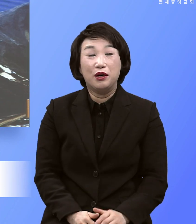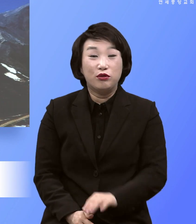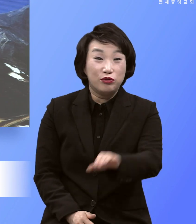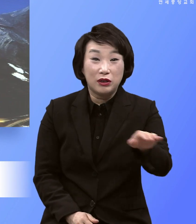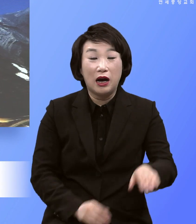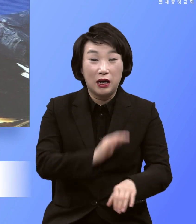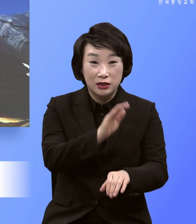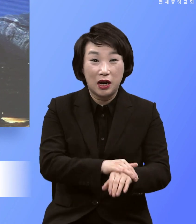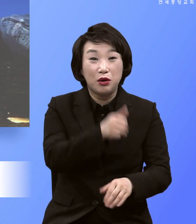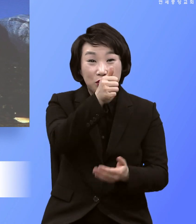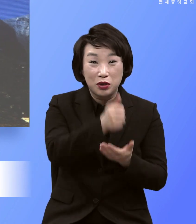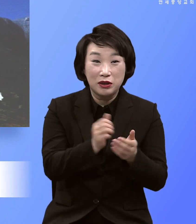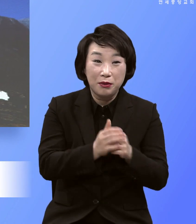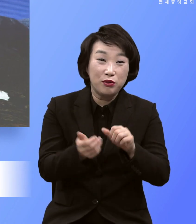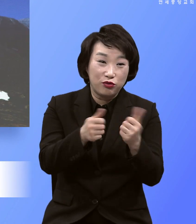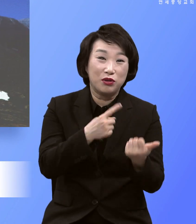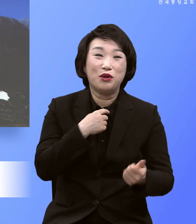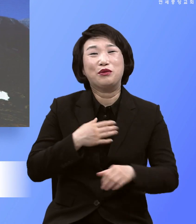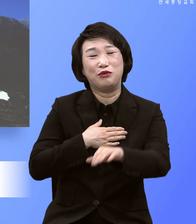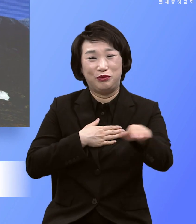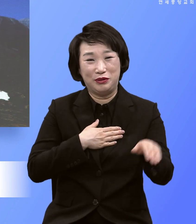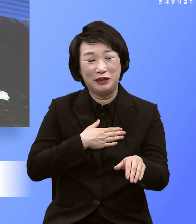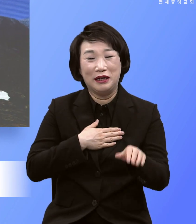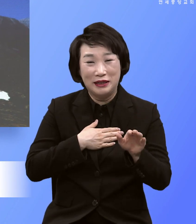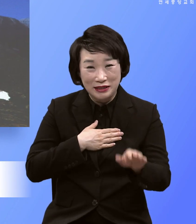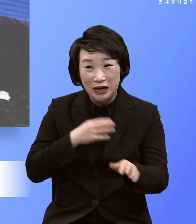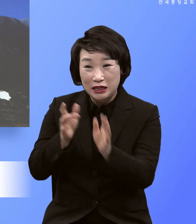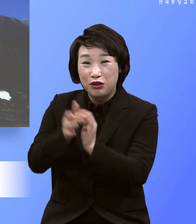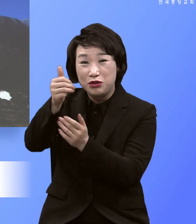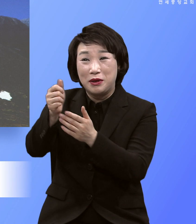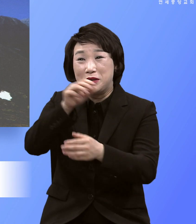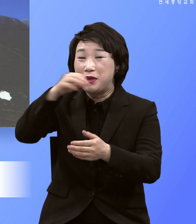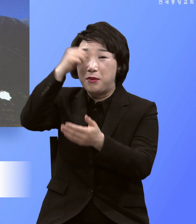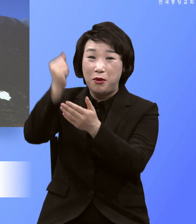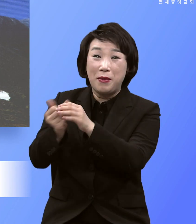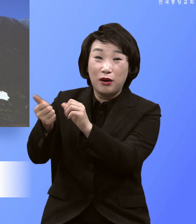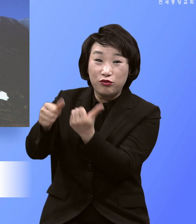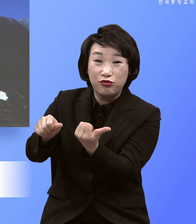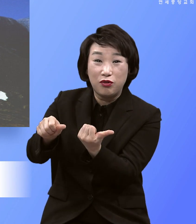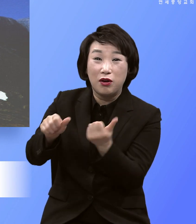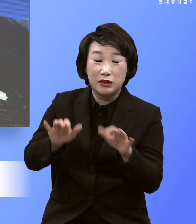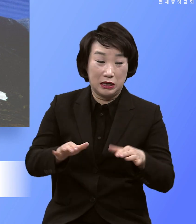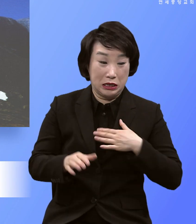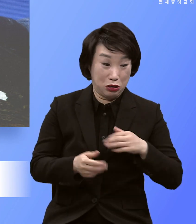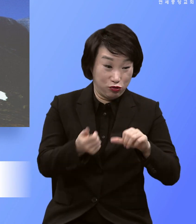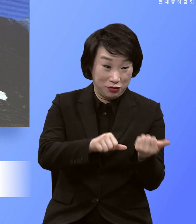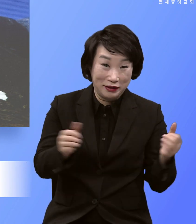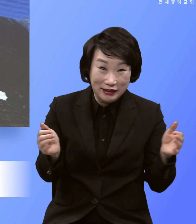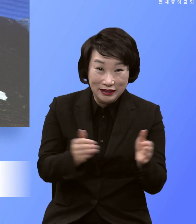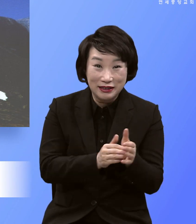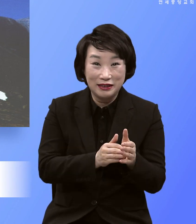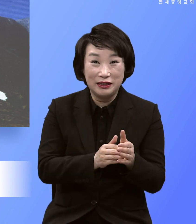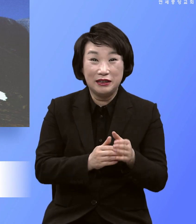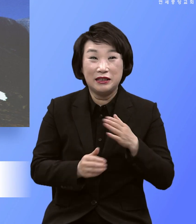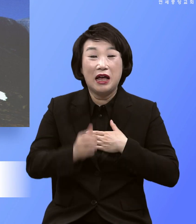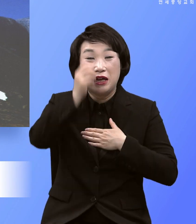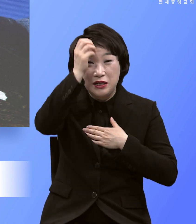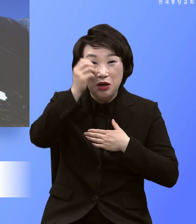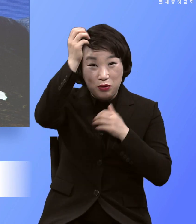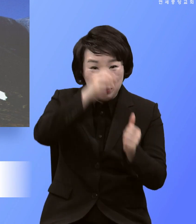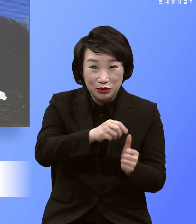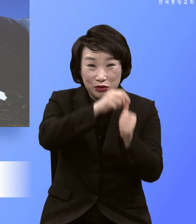허물과 죄로 죽었던 우리를 예수가 죽으심으로 내 죽음이 끝나고 내